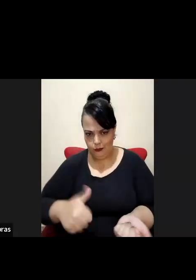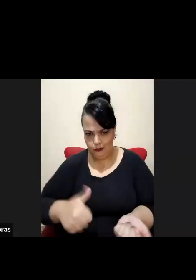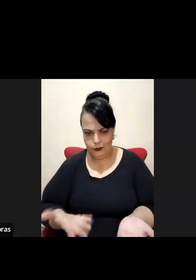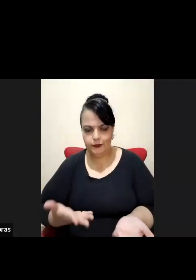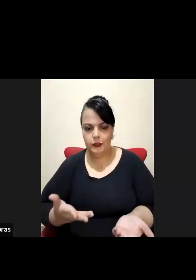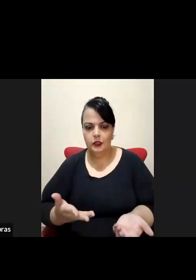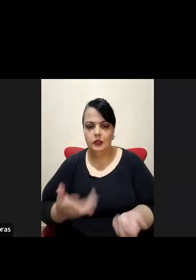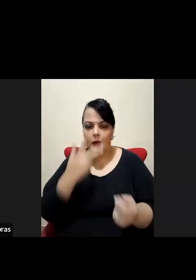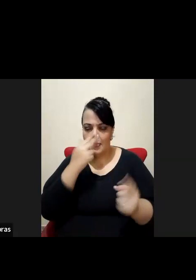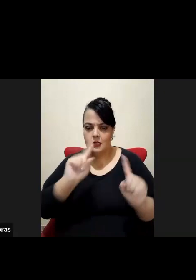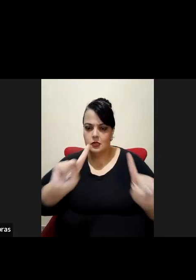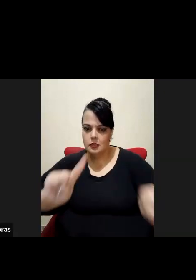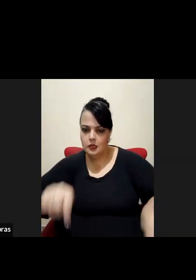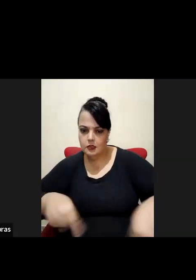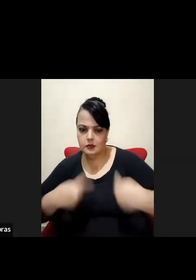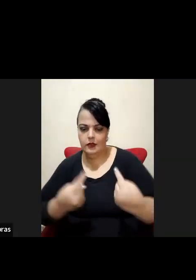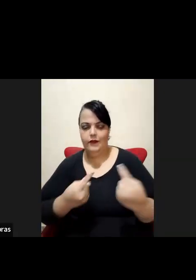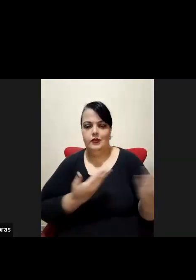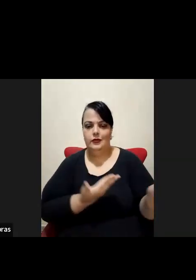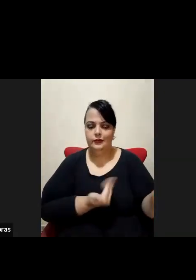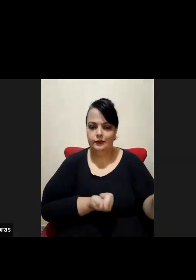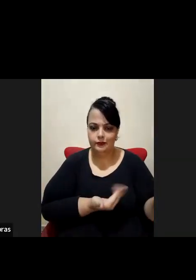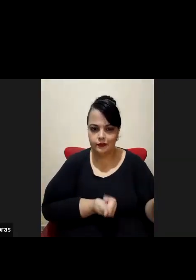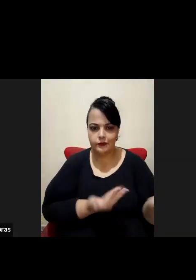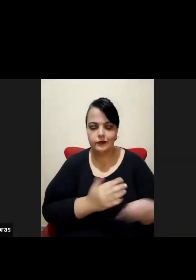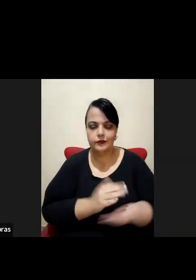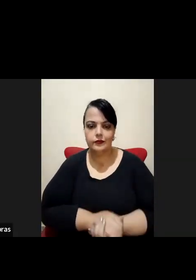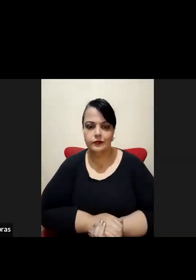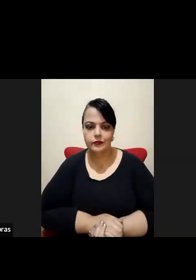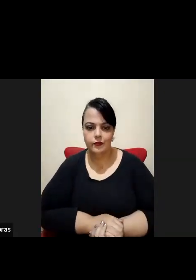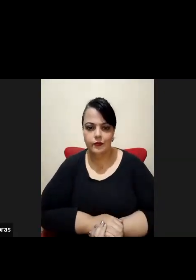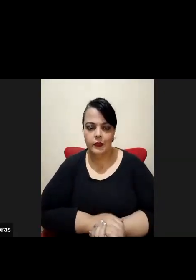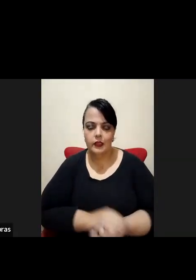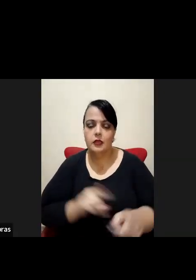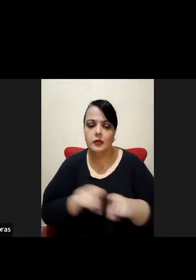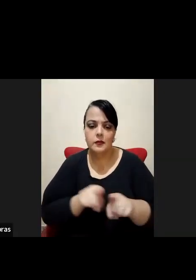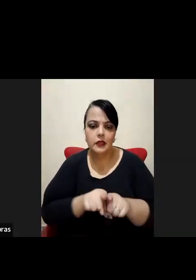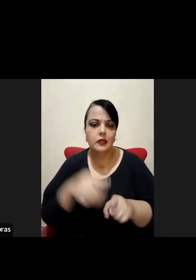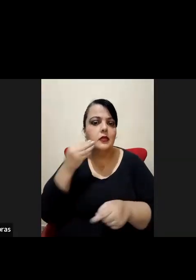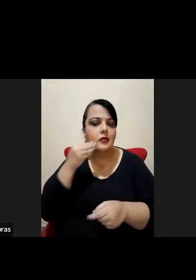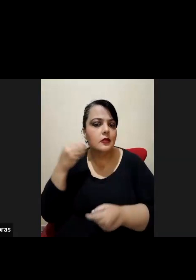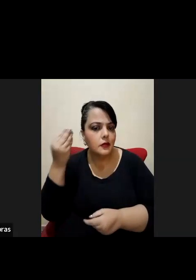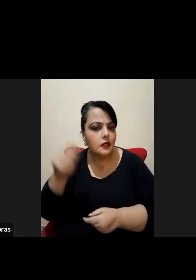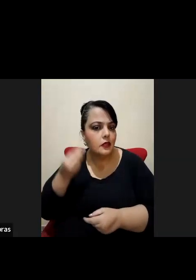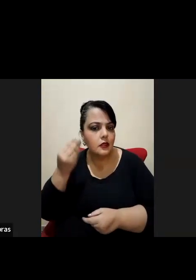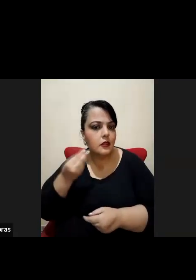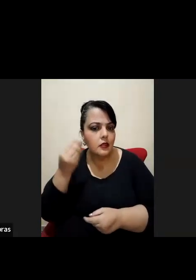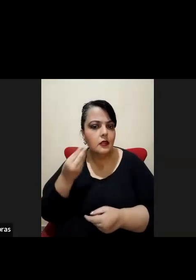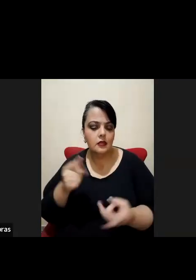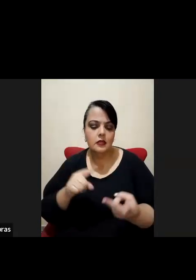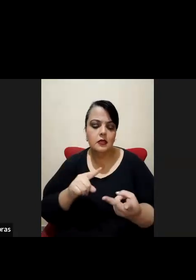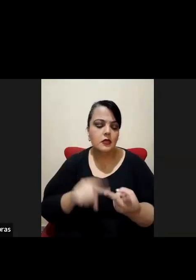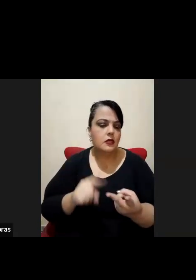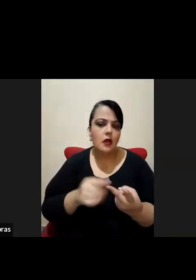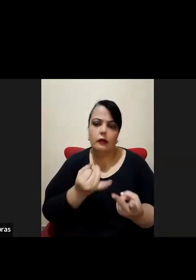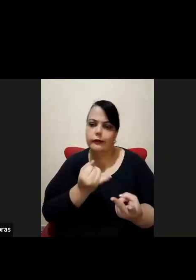desafios próprios dessa faixa etária, né? E da experiência da tristeza,